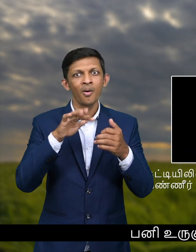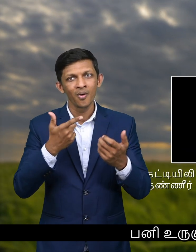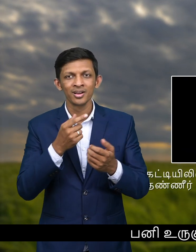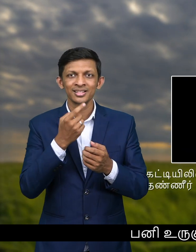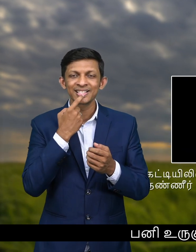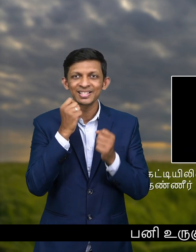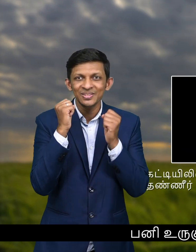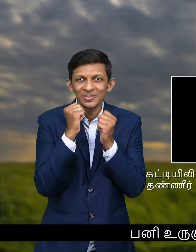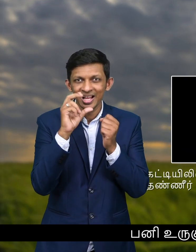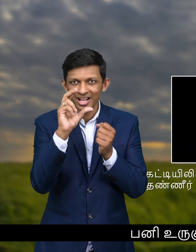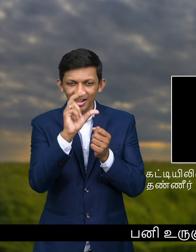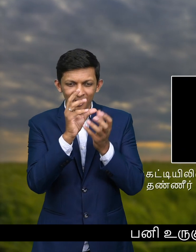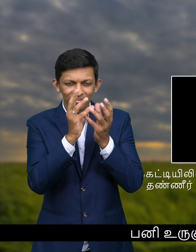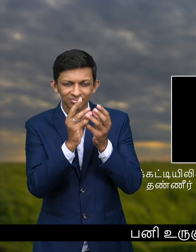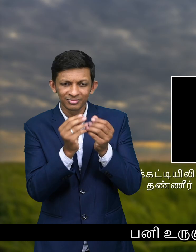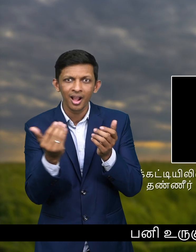அடங்கும்.